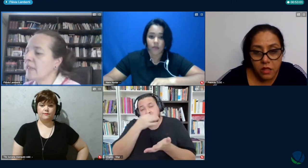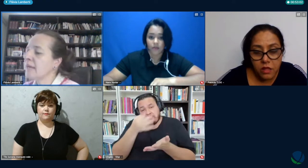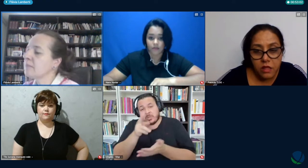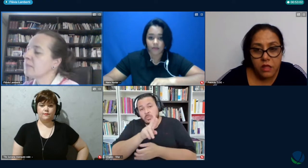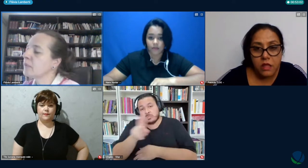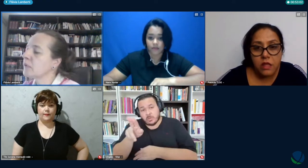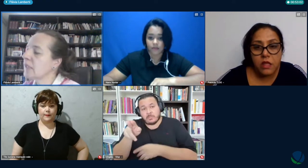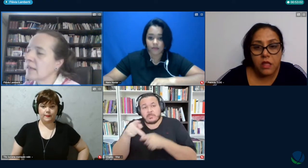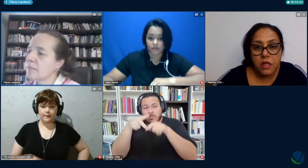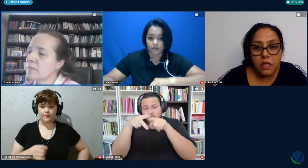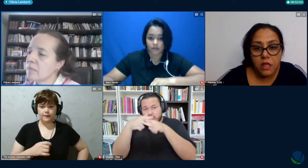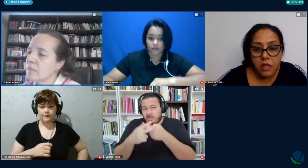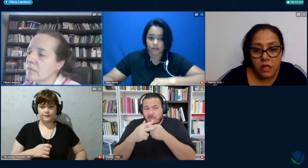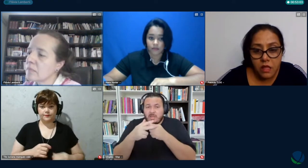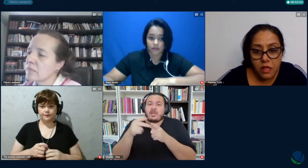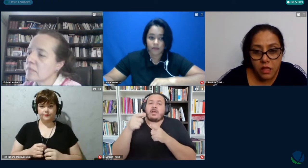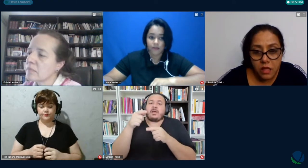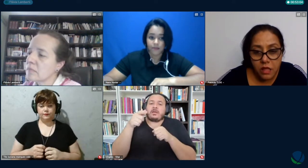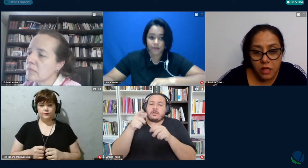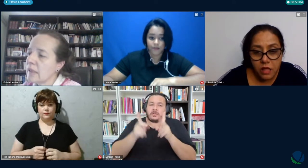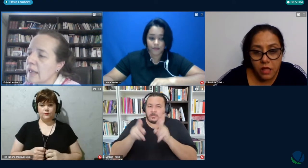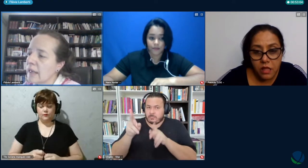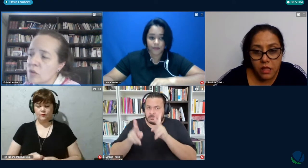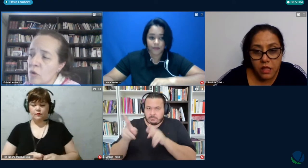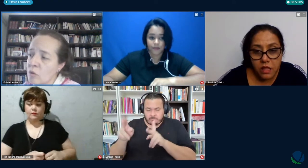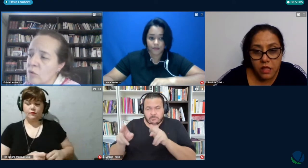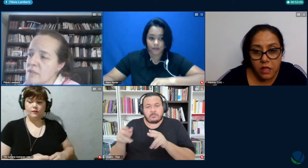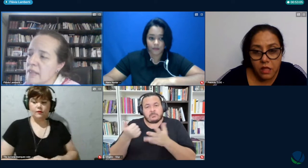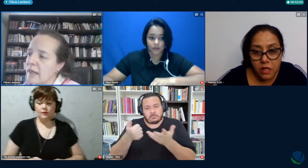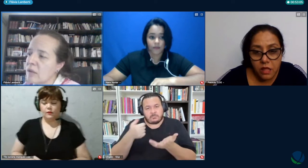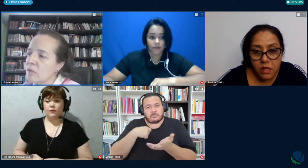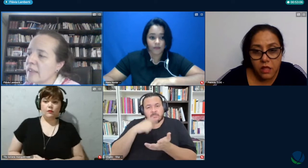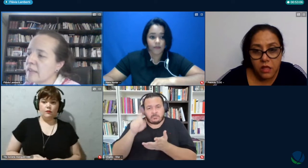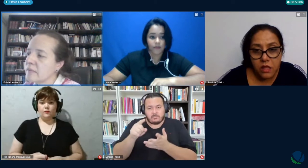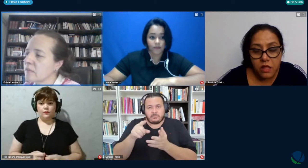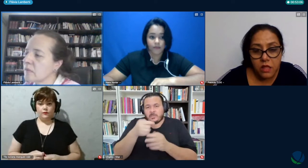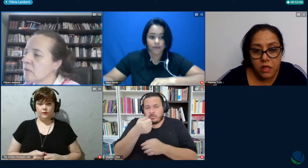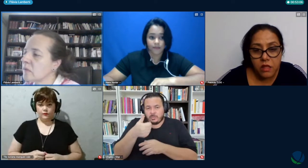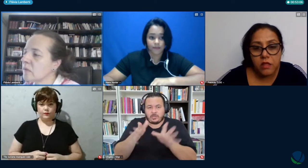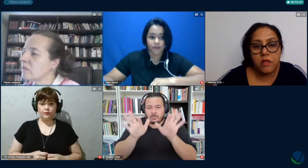nome, né? Porque é de conclusão, né?